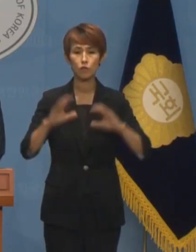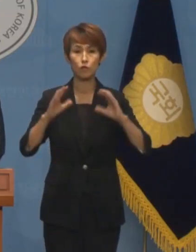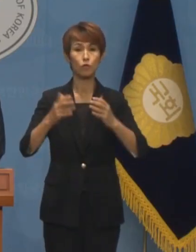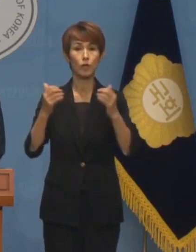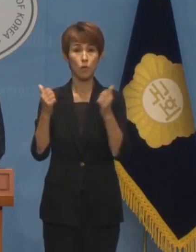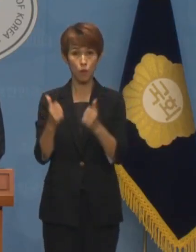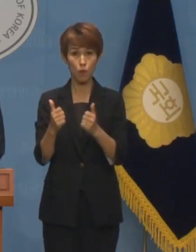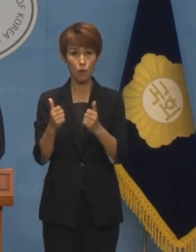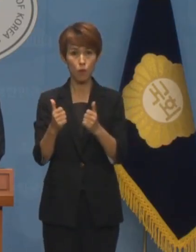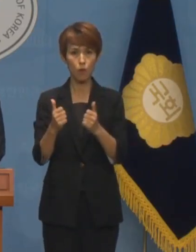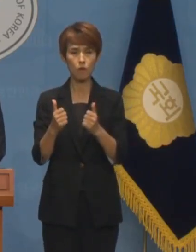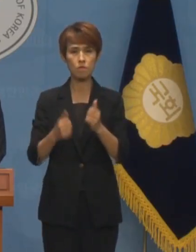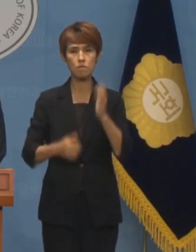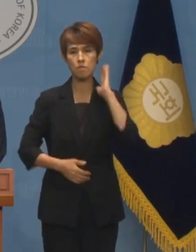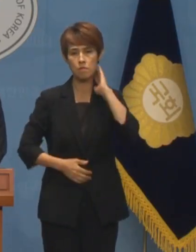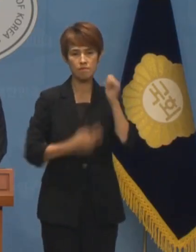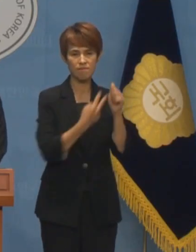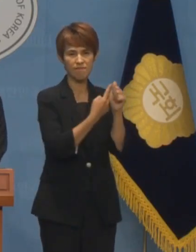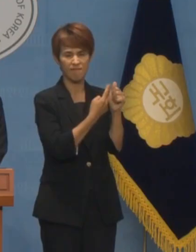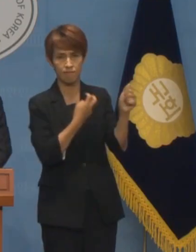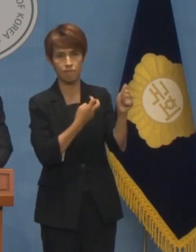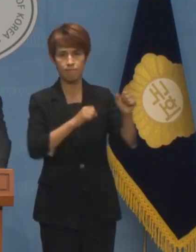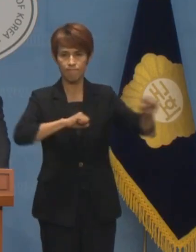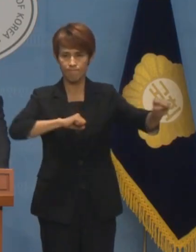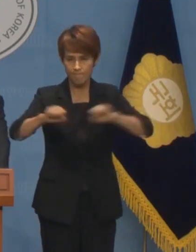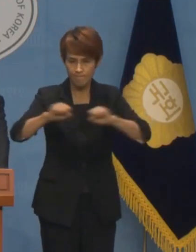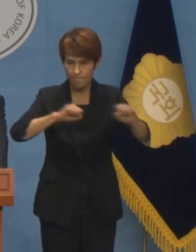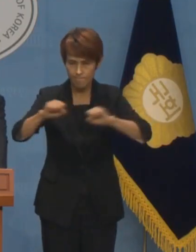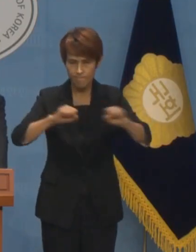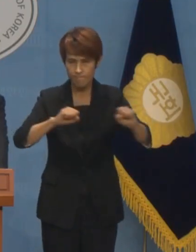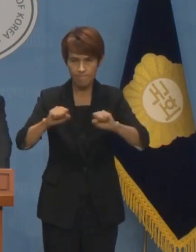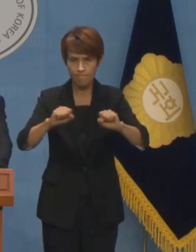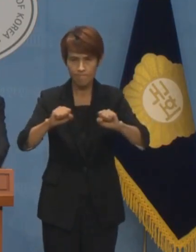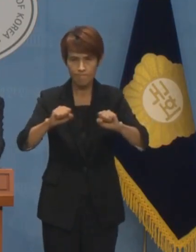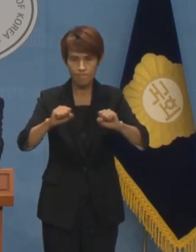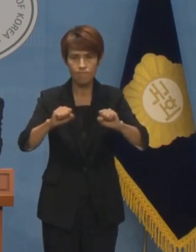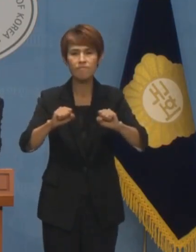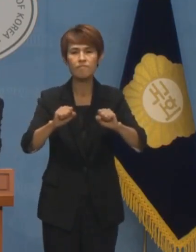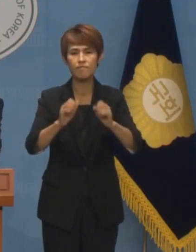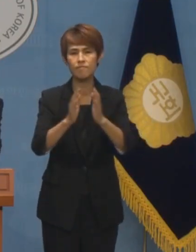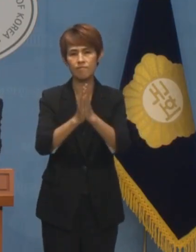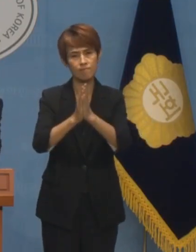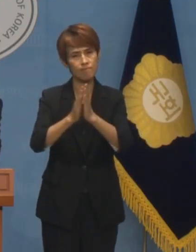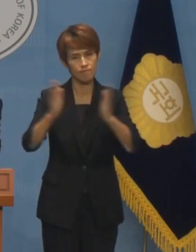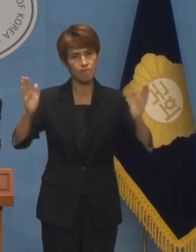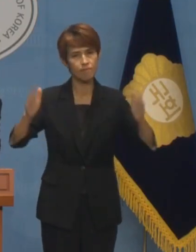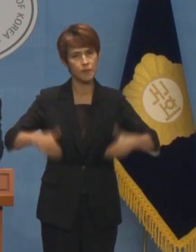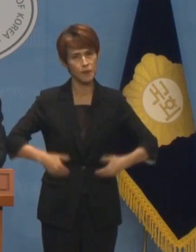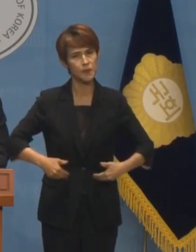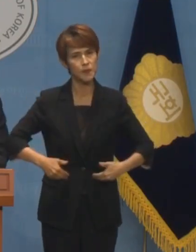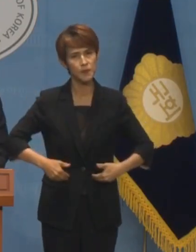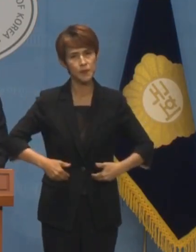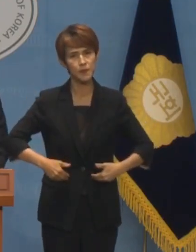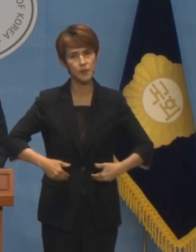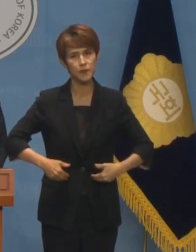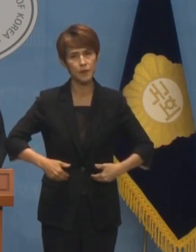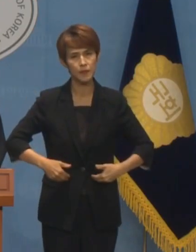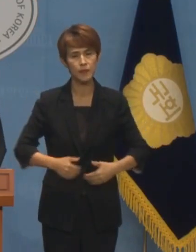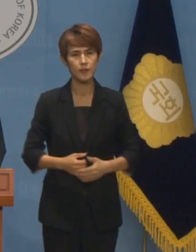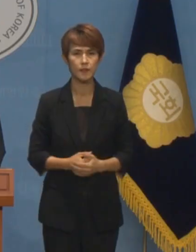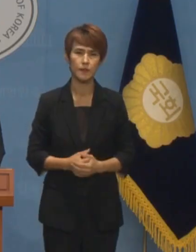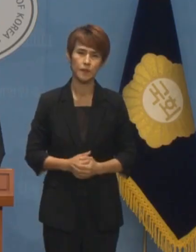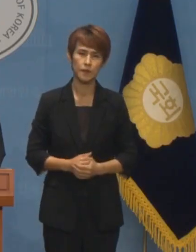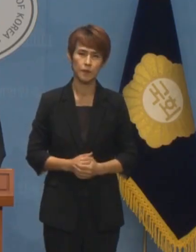국회도 탄핵으로 가는 시간이 점점 다가오고 있음을